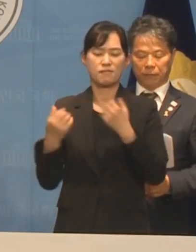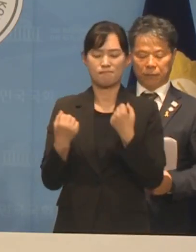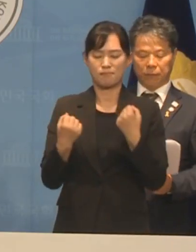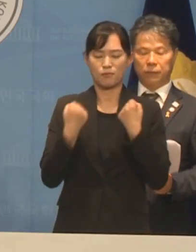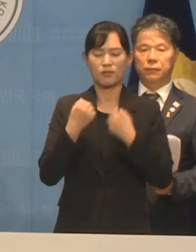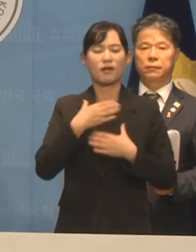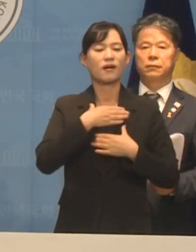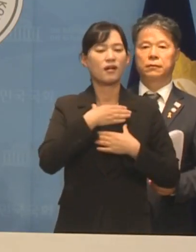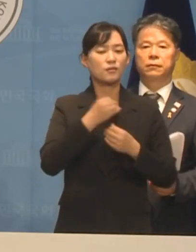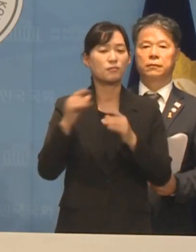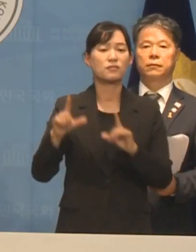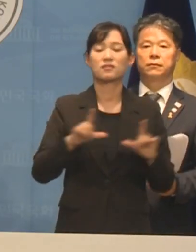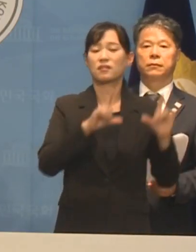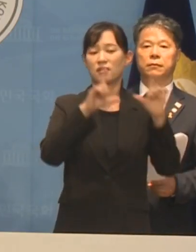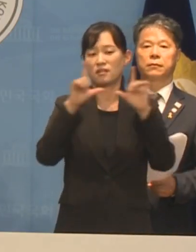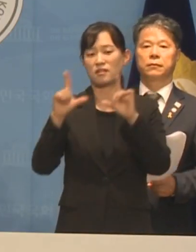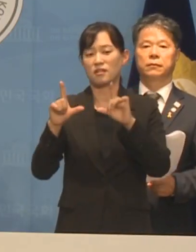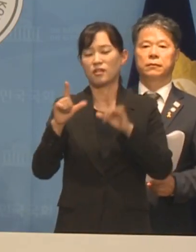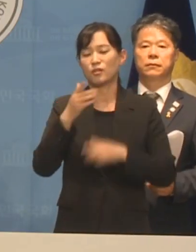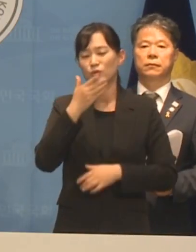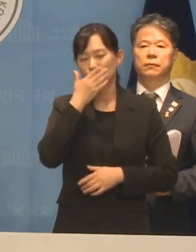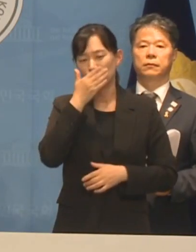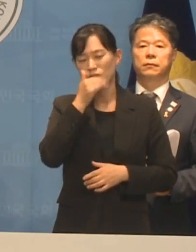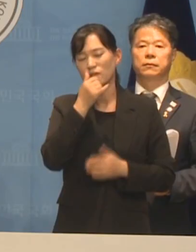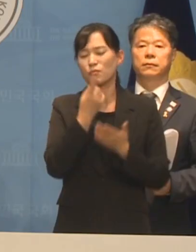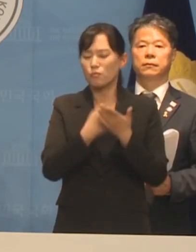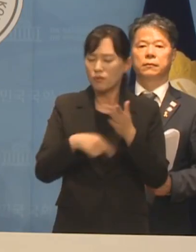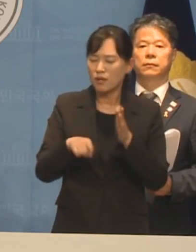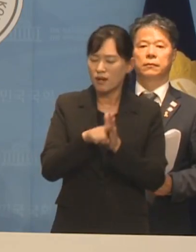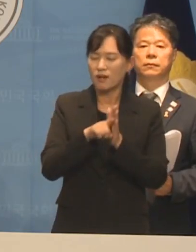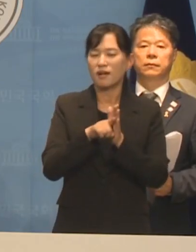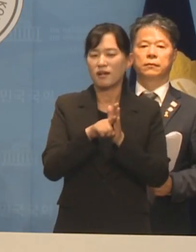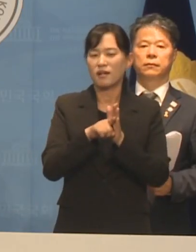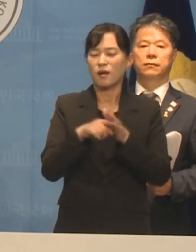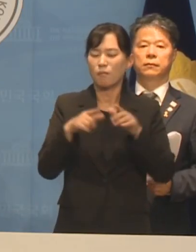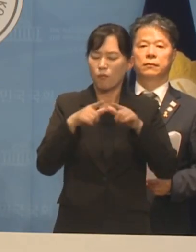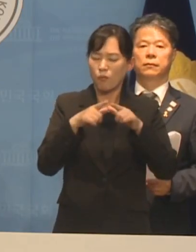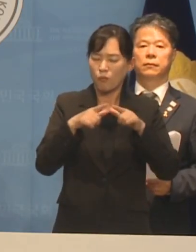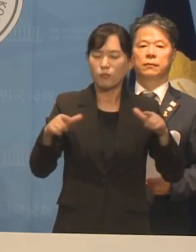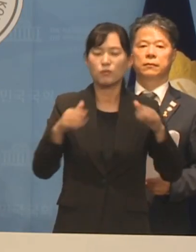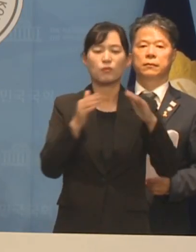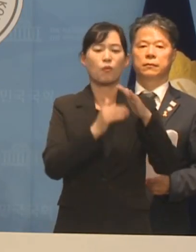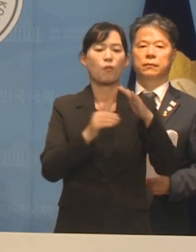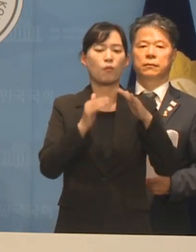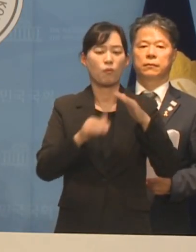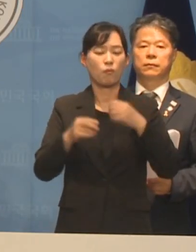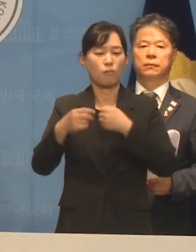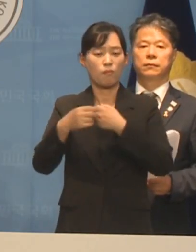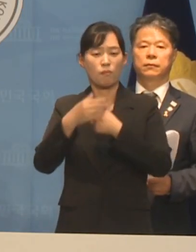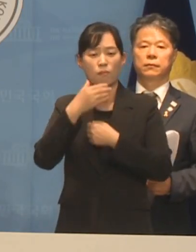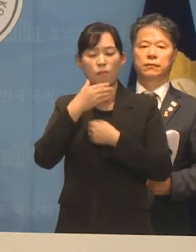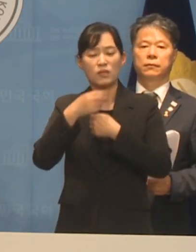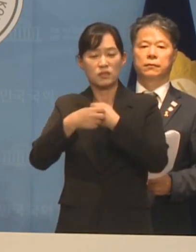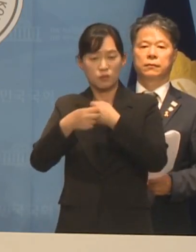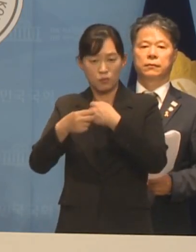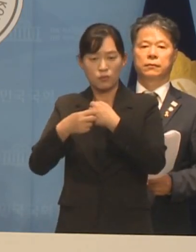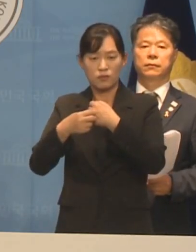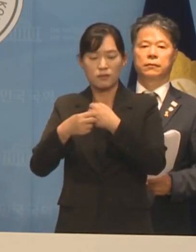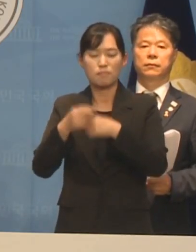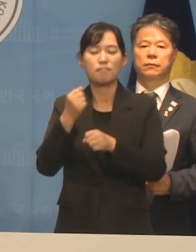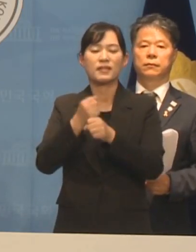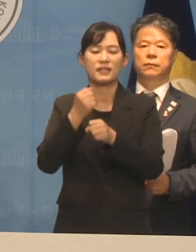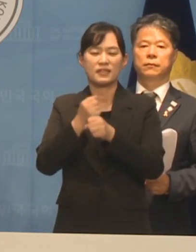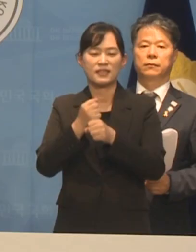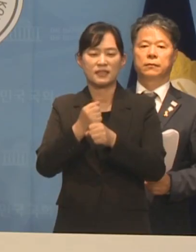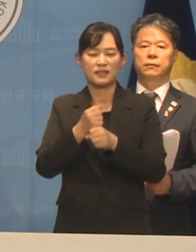건강하고 안전한 삶을 보장을 위한 보편적 공공보건의료 기반을 구축하는